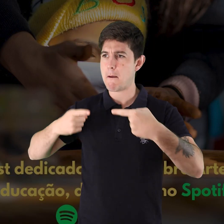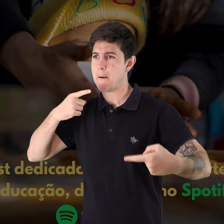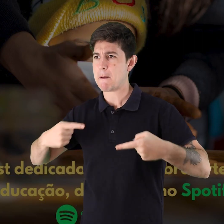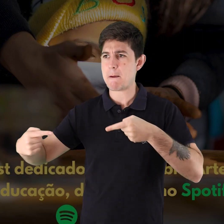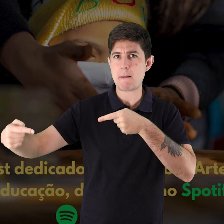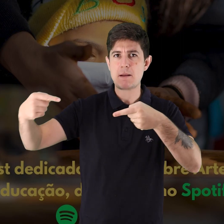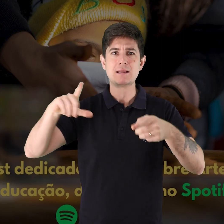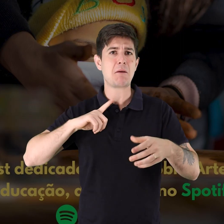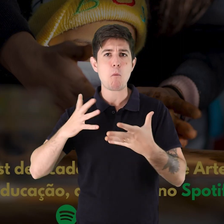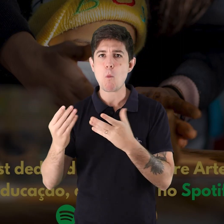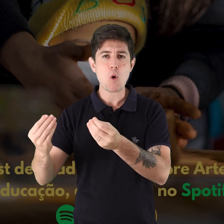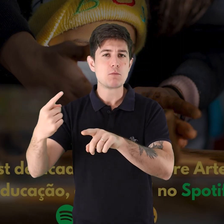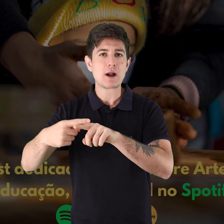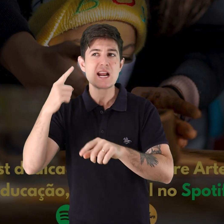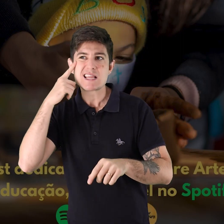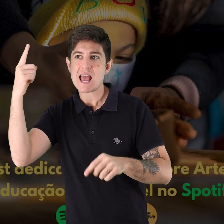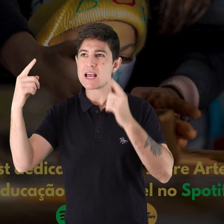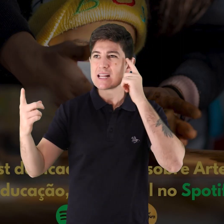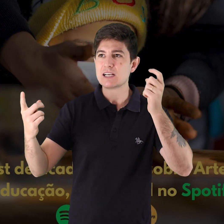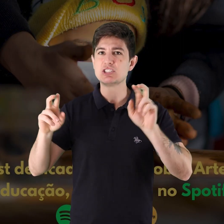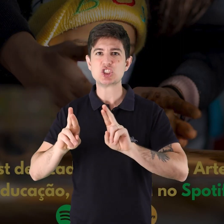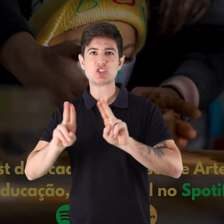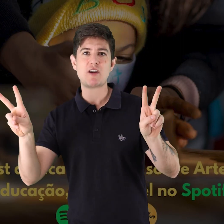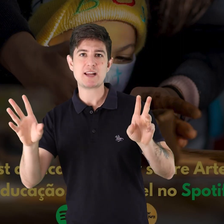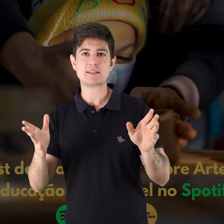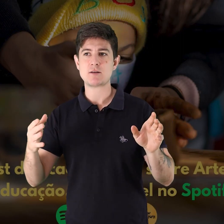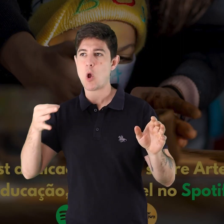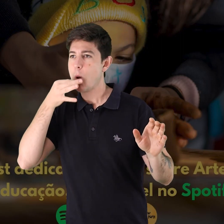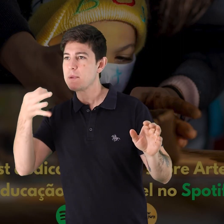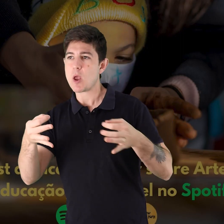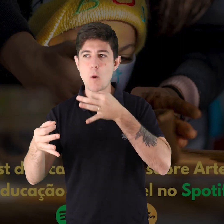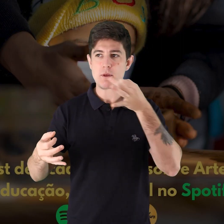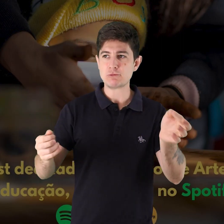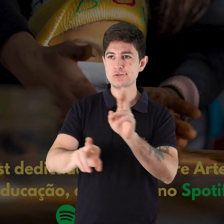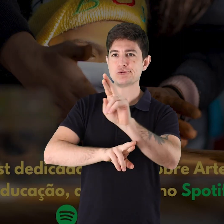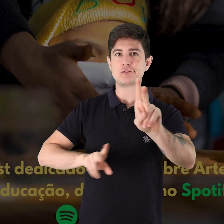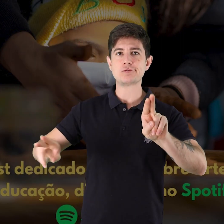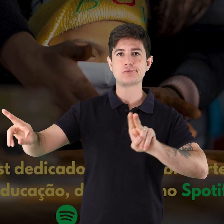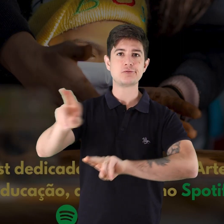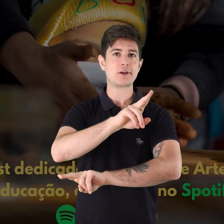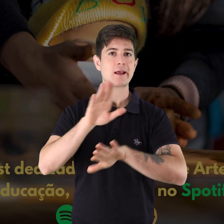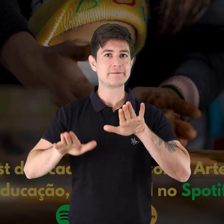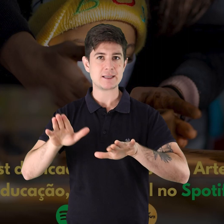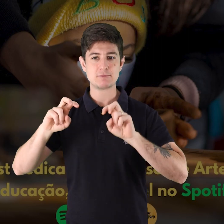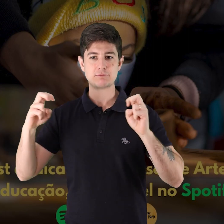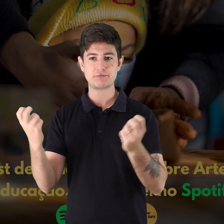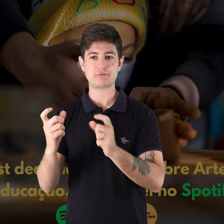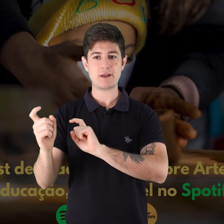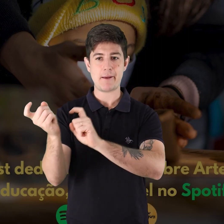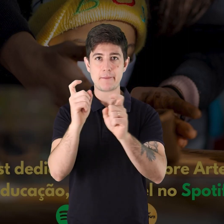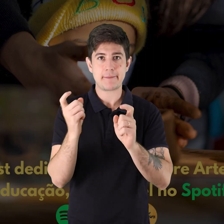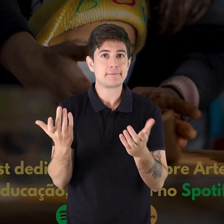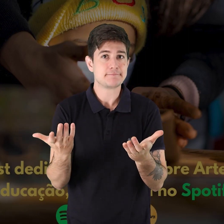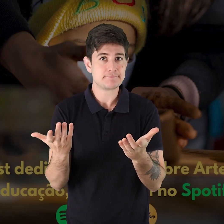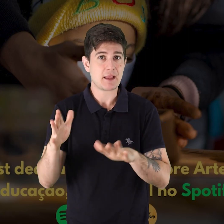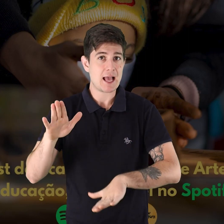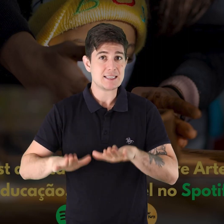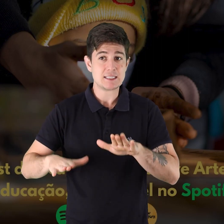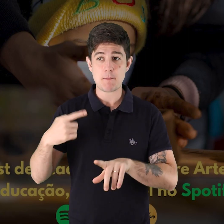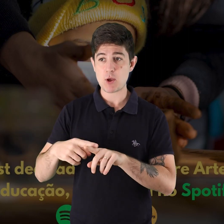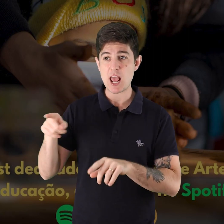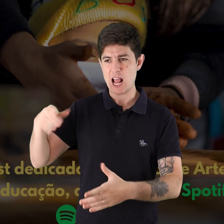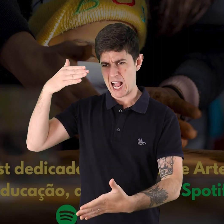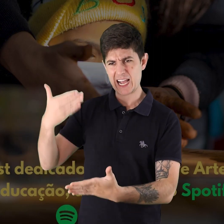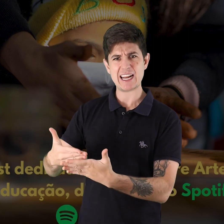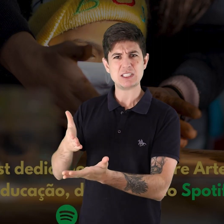muito embate, né? As pessoas têm ideias divergentes, têm posicionamentos, né, que naquele momento ou